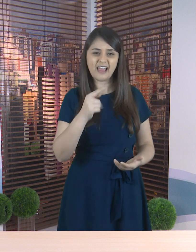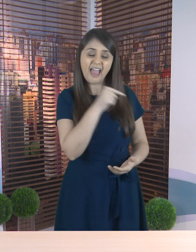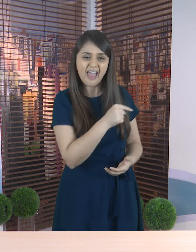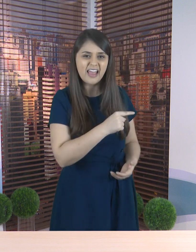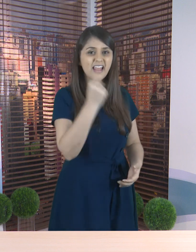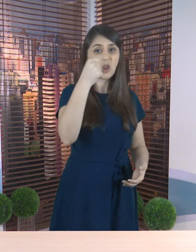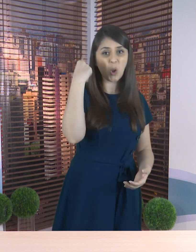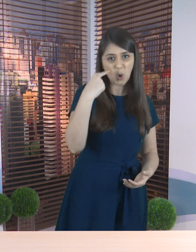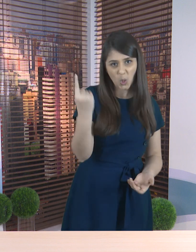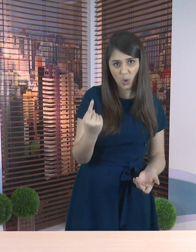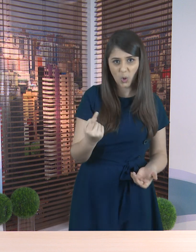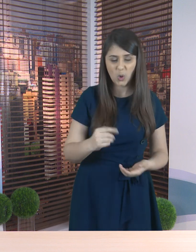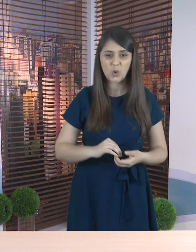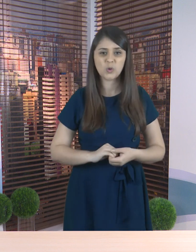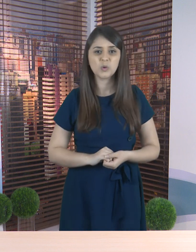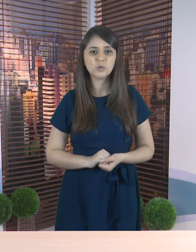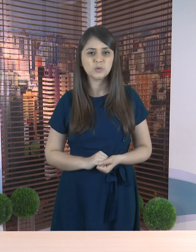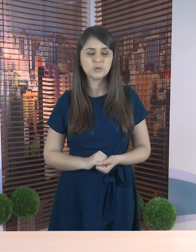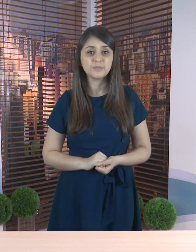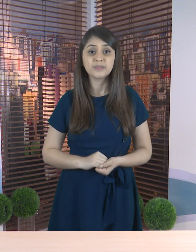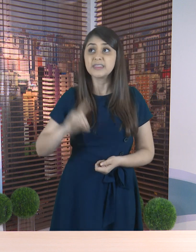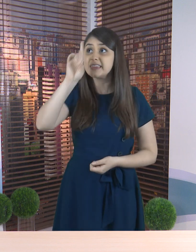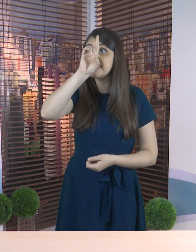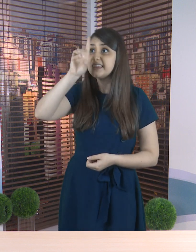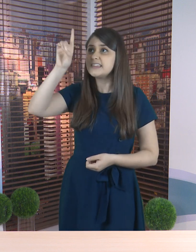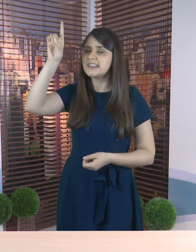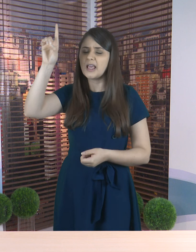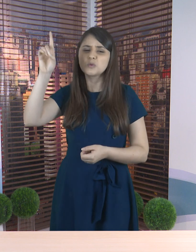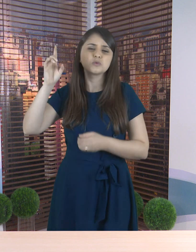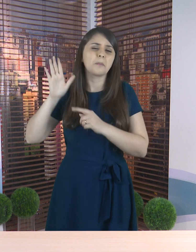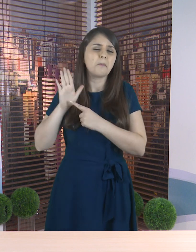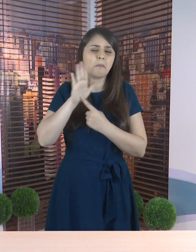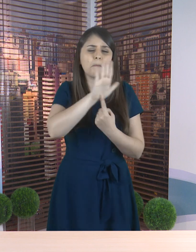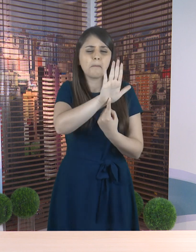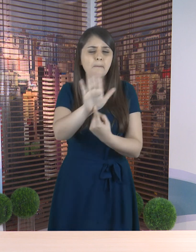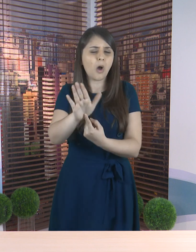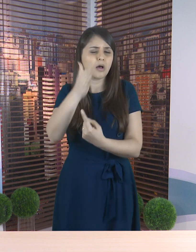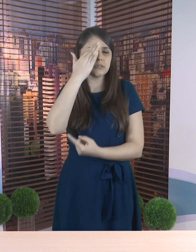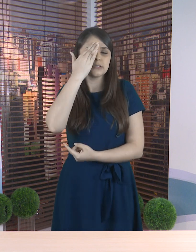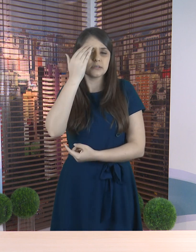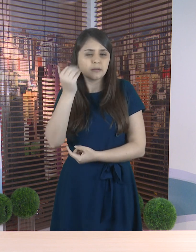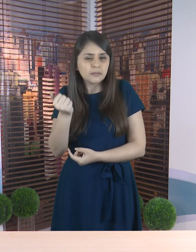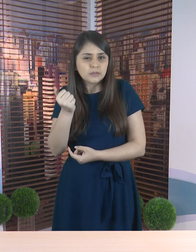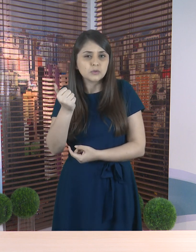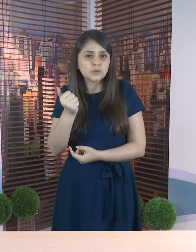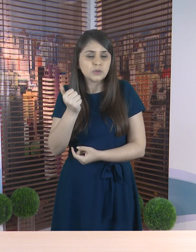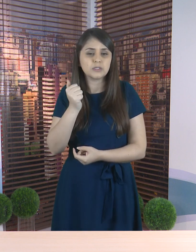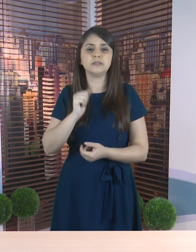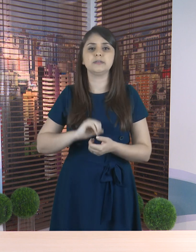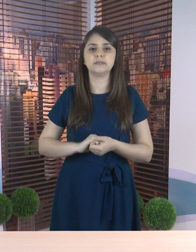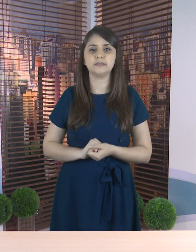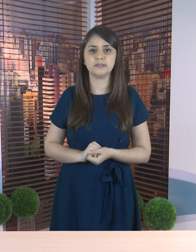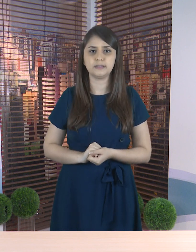fato de estar convicto de que Jó pecou, Zofar acredita que os bons jamais passam por